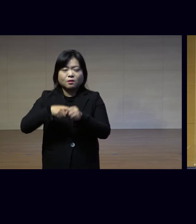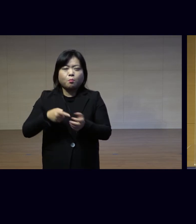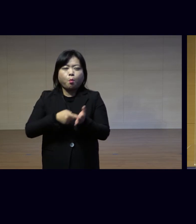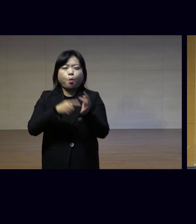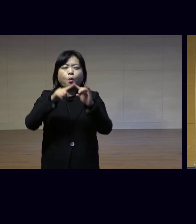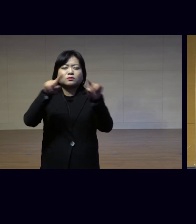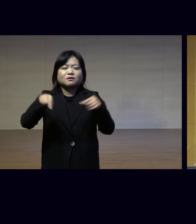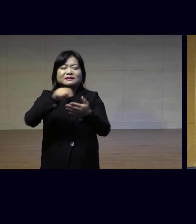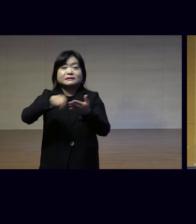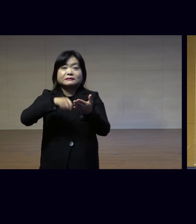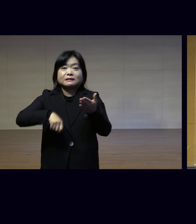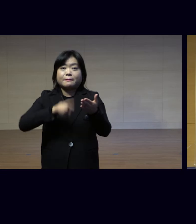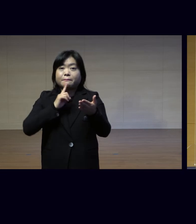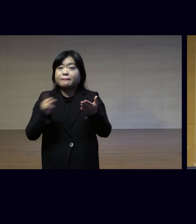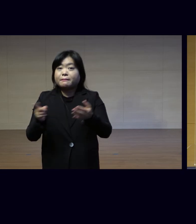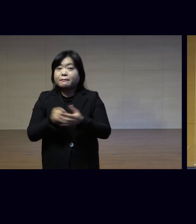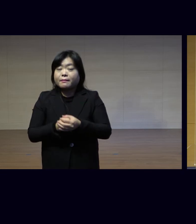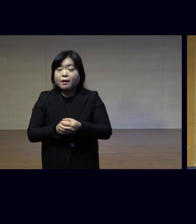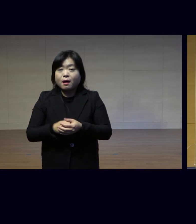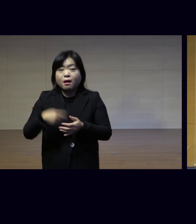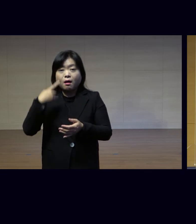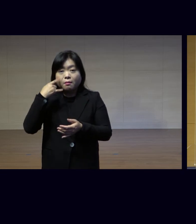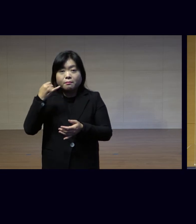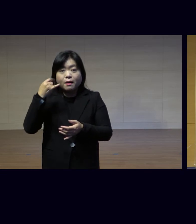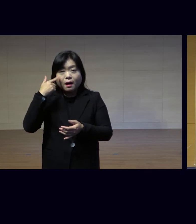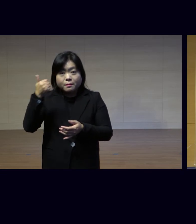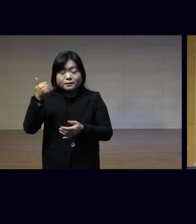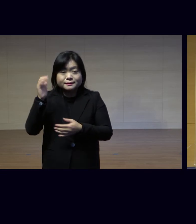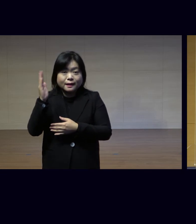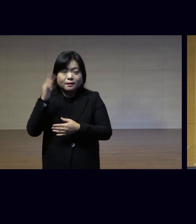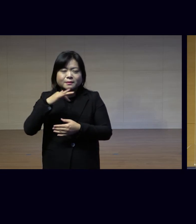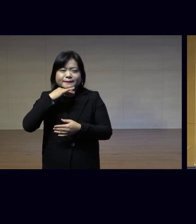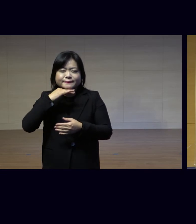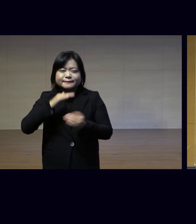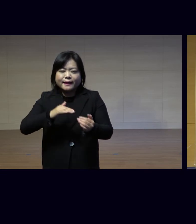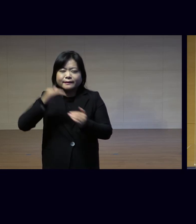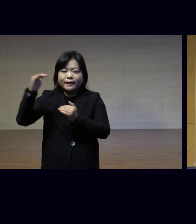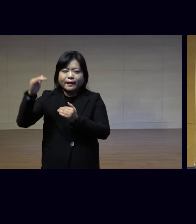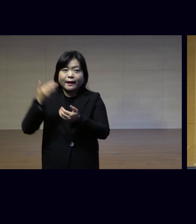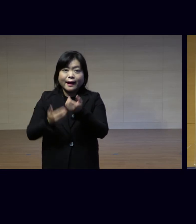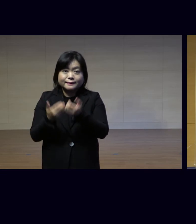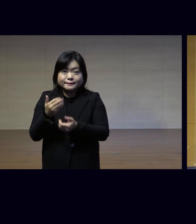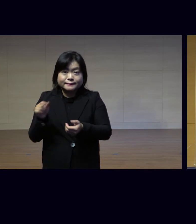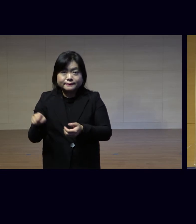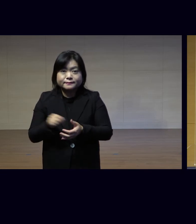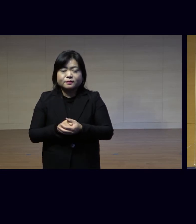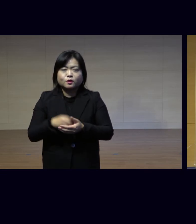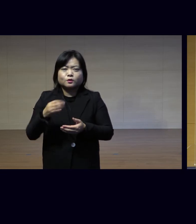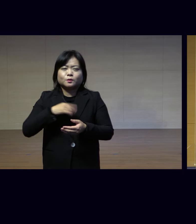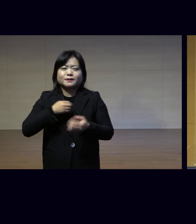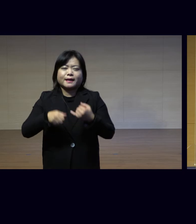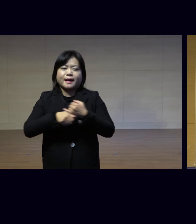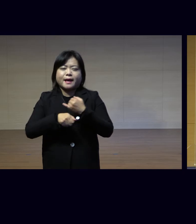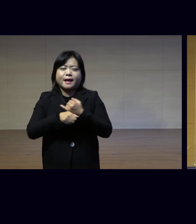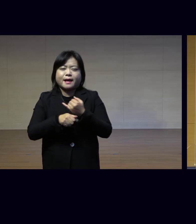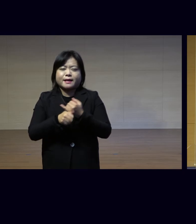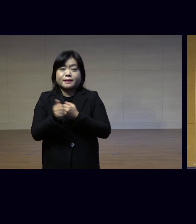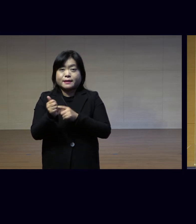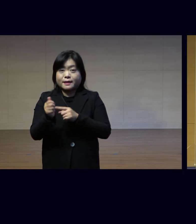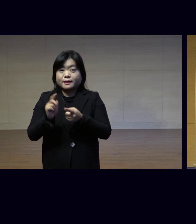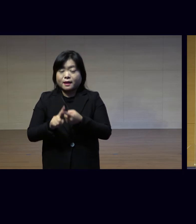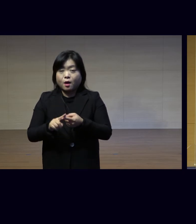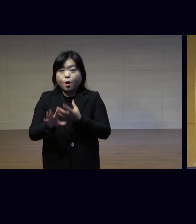이제 뭐 세대 간의 갈등, 엄마 아버지 얘기를 하면서 세대 간의 갈등, 그다음에 또 이제 자기 애인과 하면서